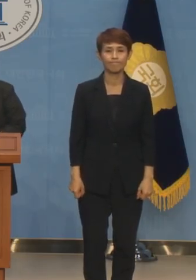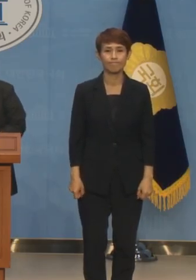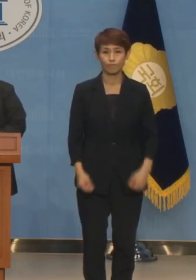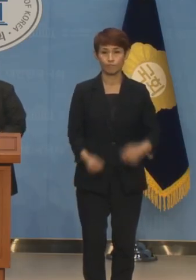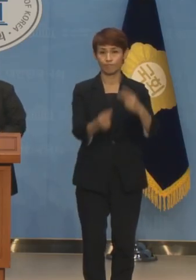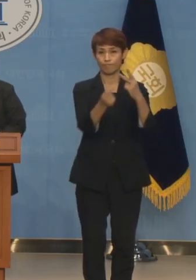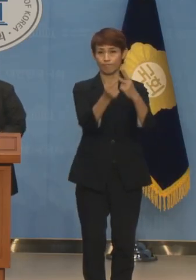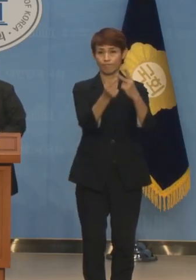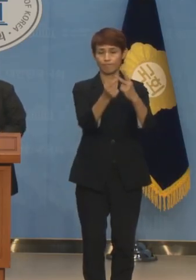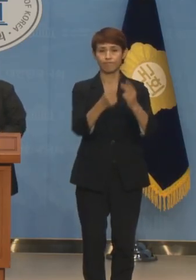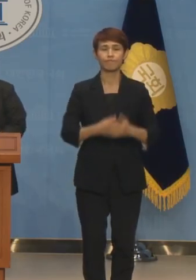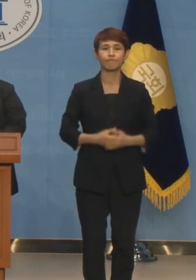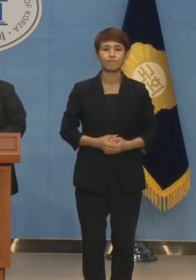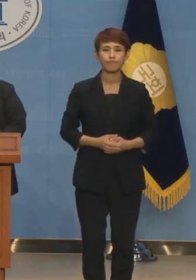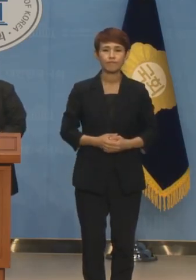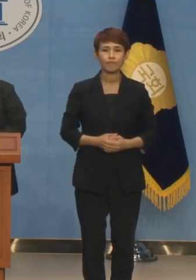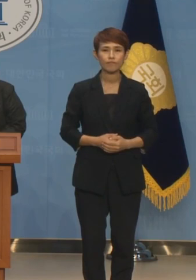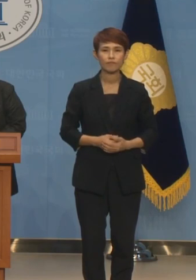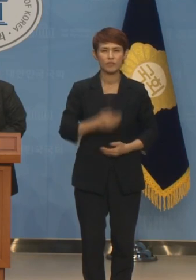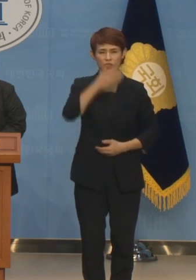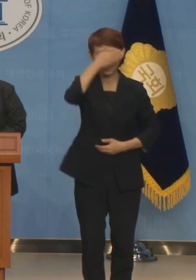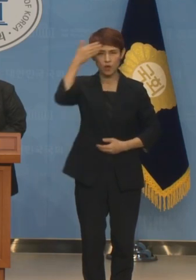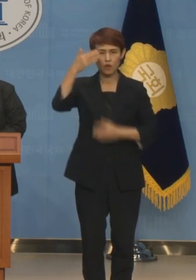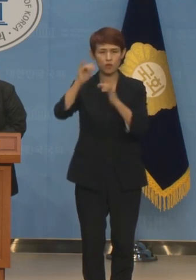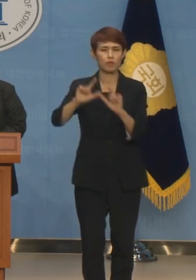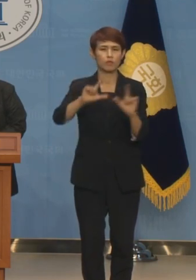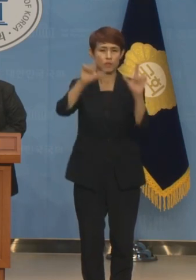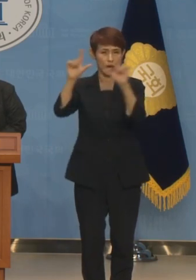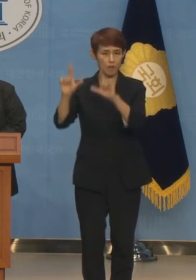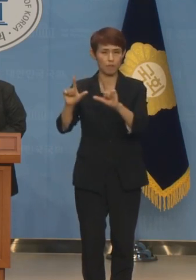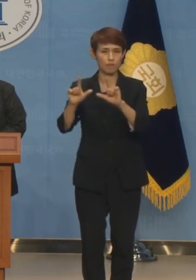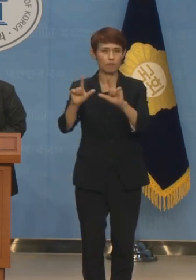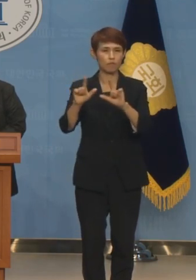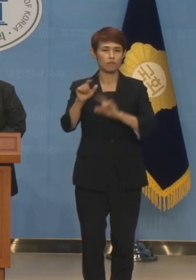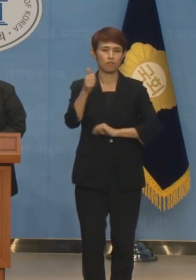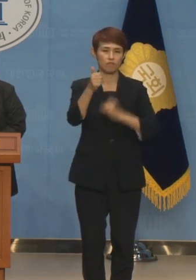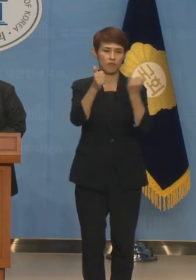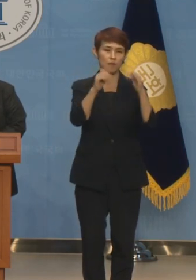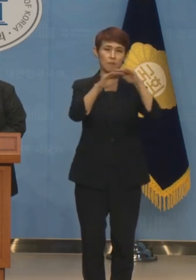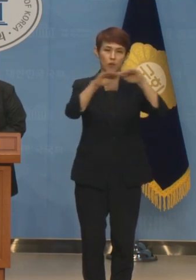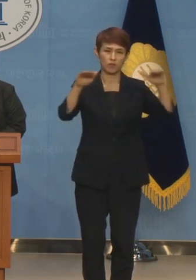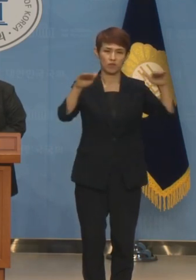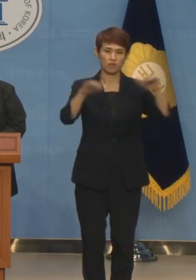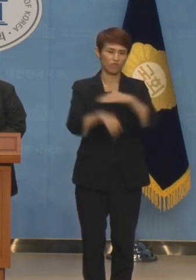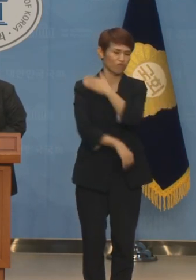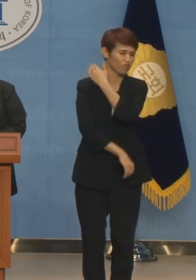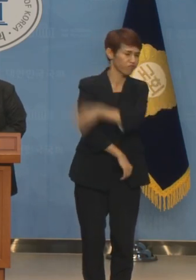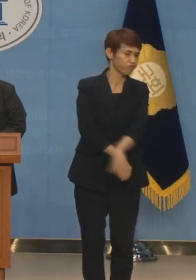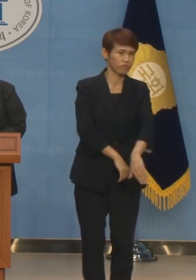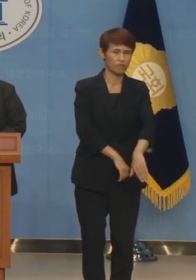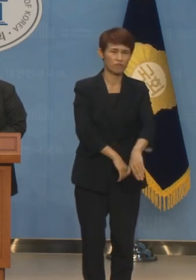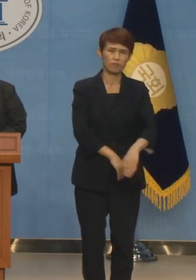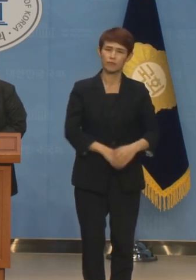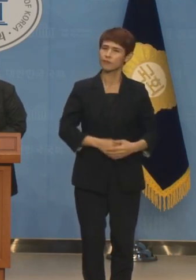두 번째입니다. 청년의 삶과 성평등 모두 도외시한한